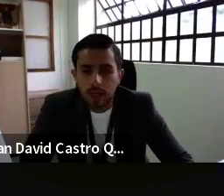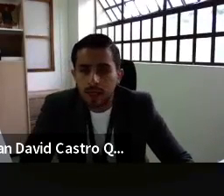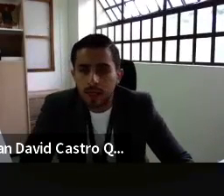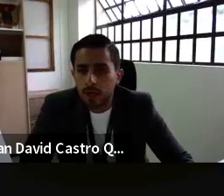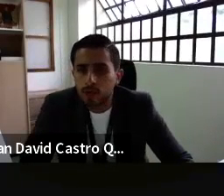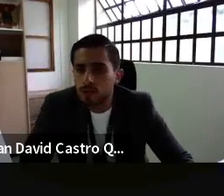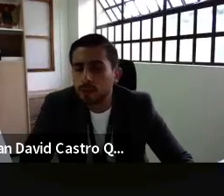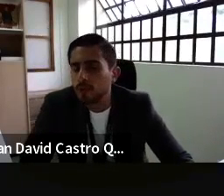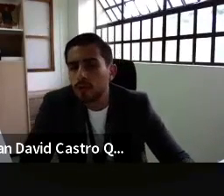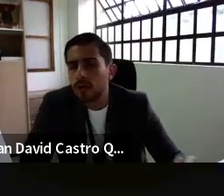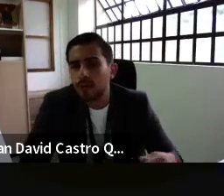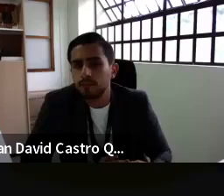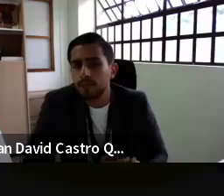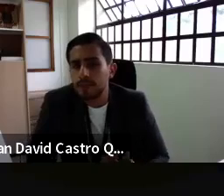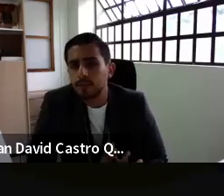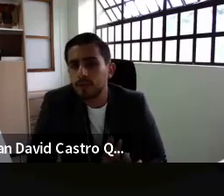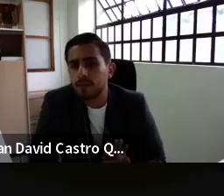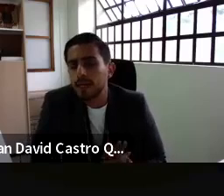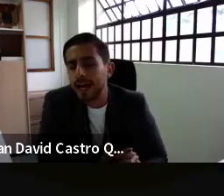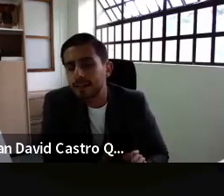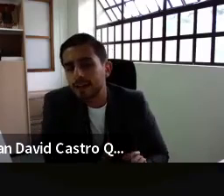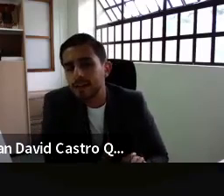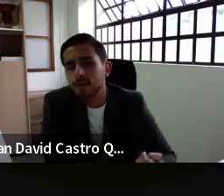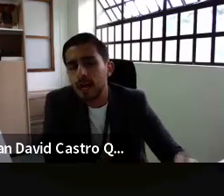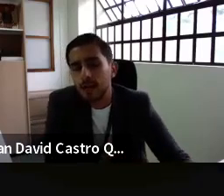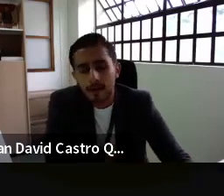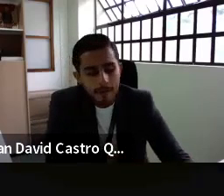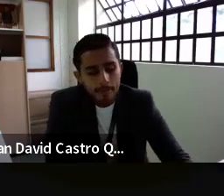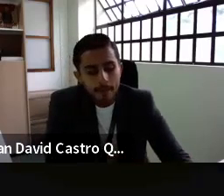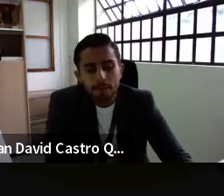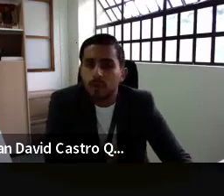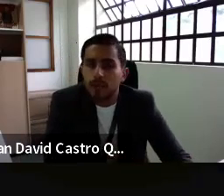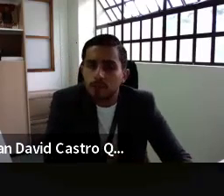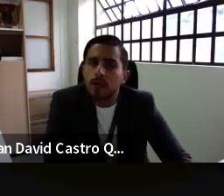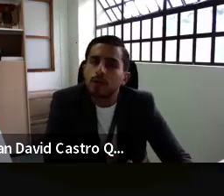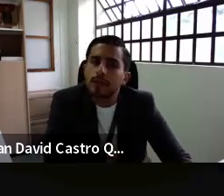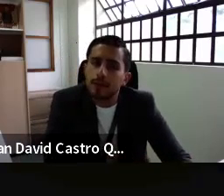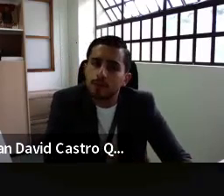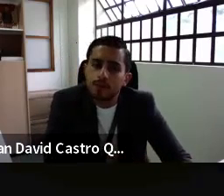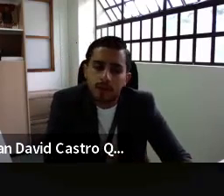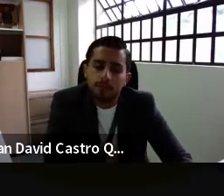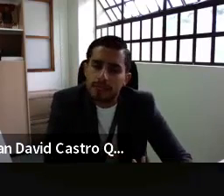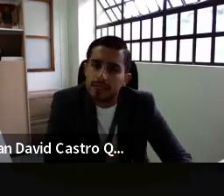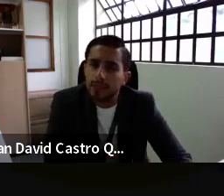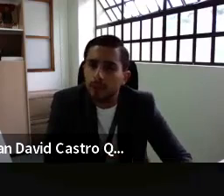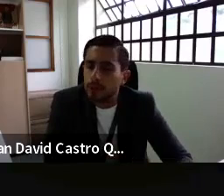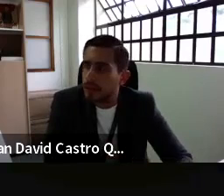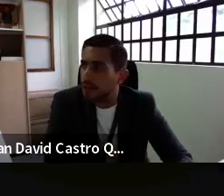concepto de una brigada tradicional pero digamos que lo que hacemos precisamente como decía la